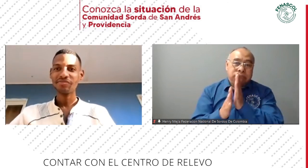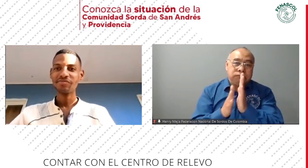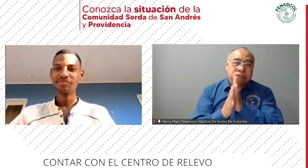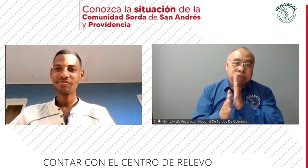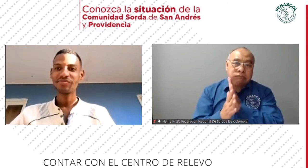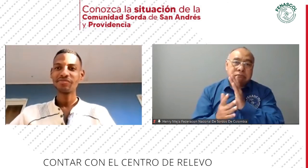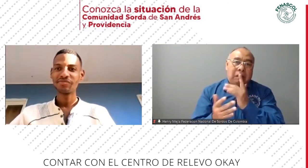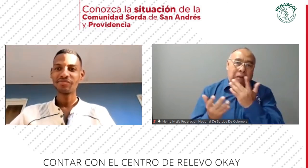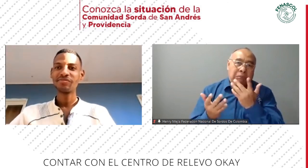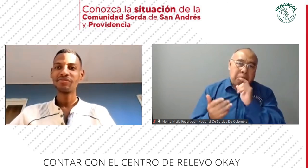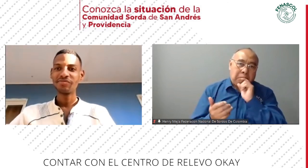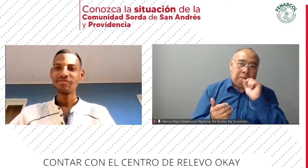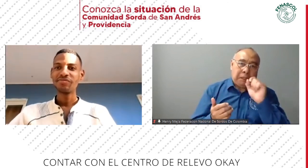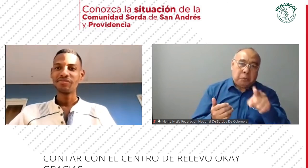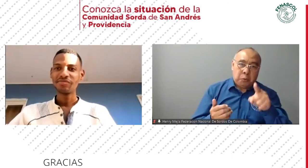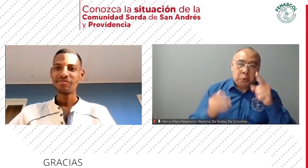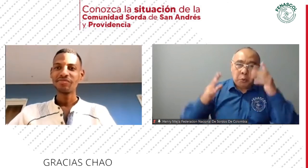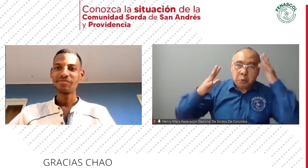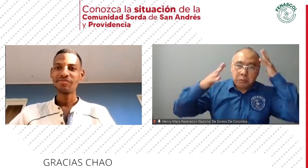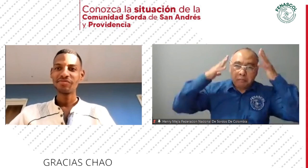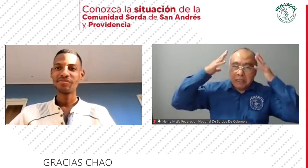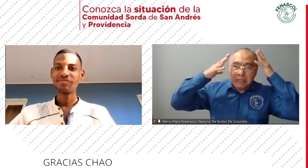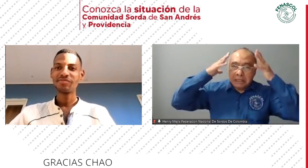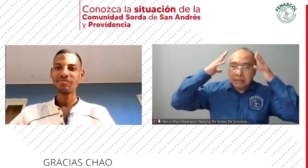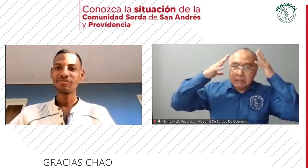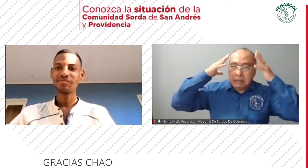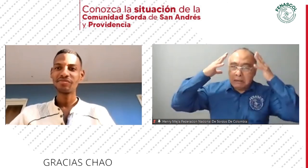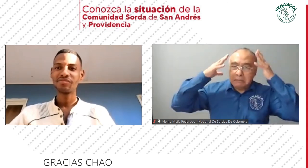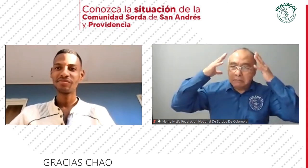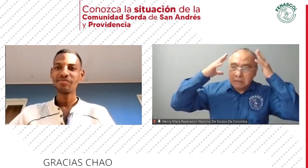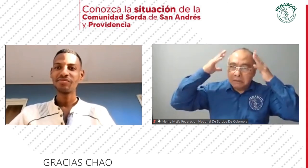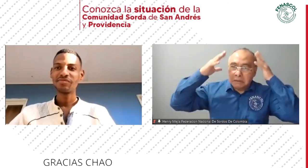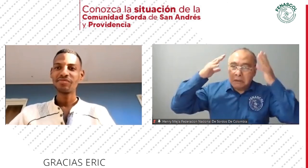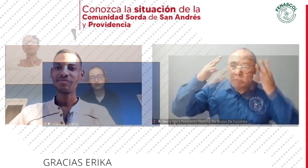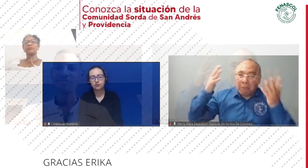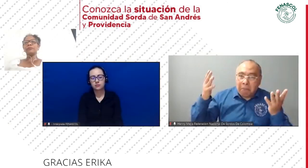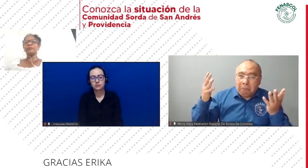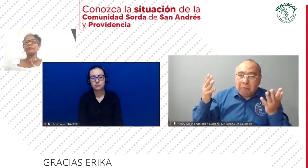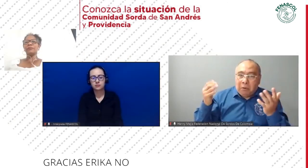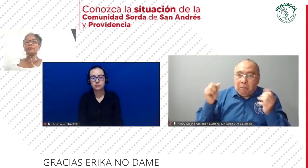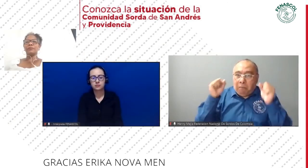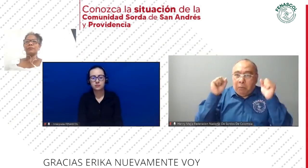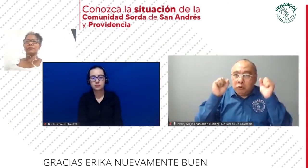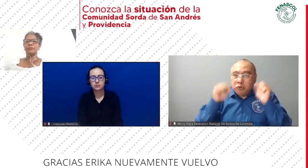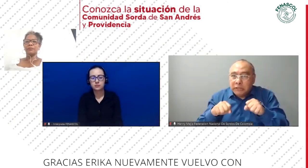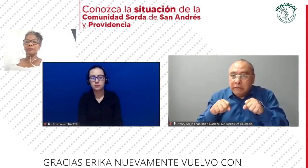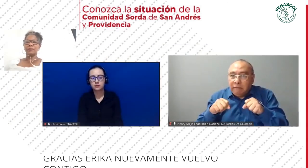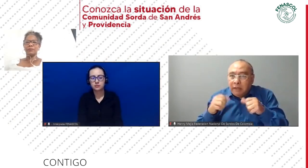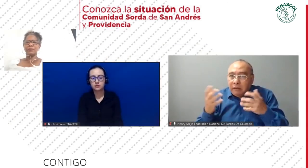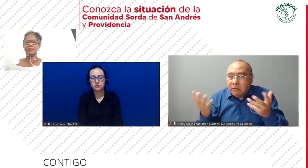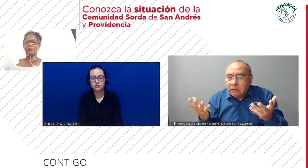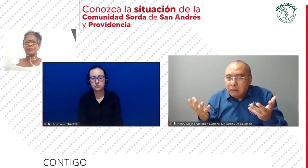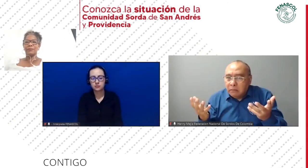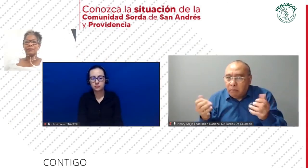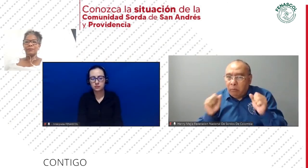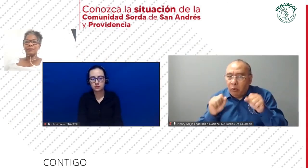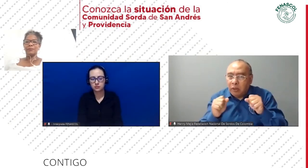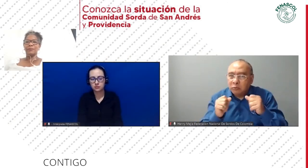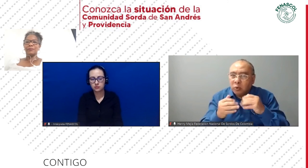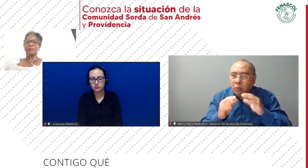ok gracias sean erika nuevamente vuelvo contigo